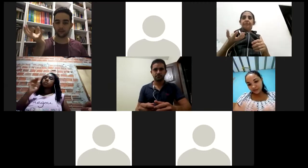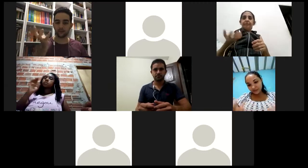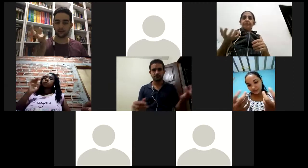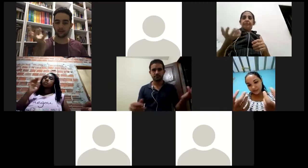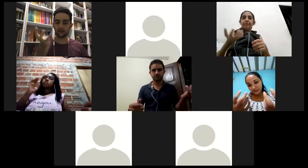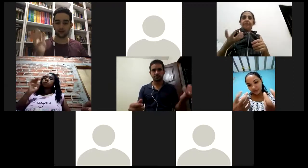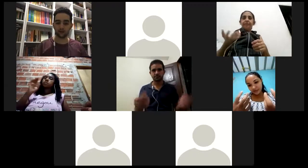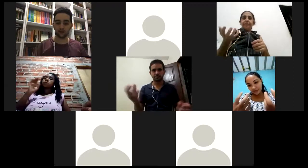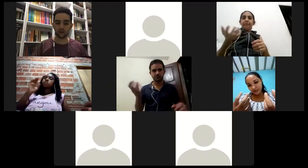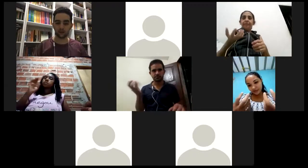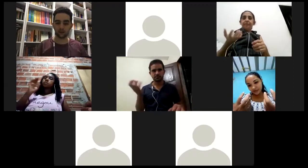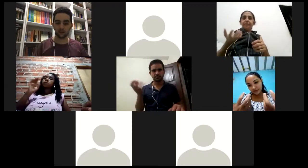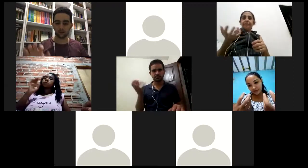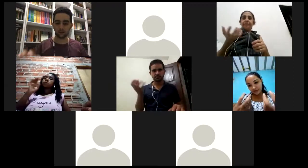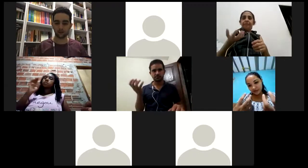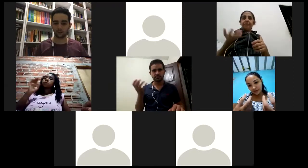Querer.